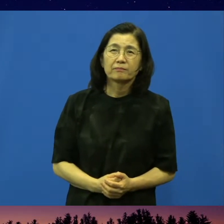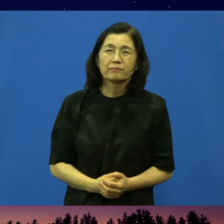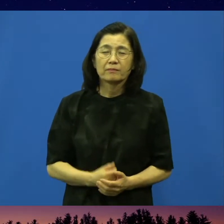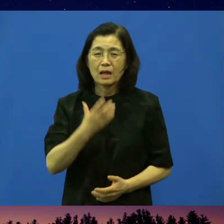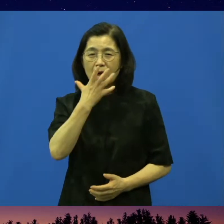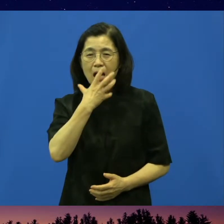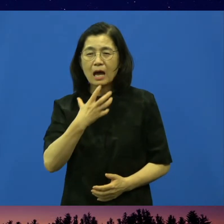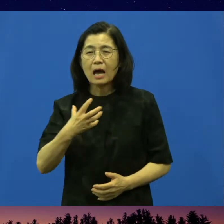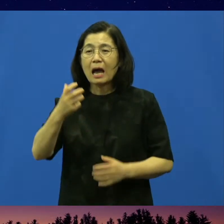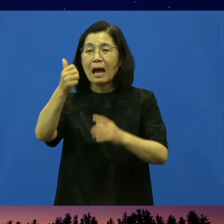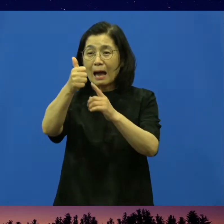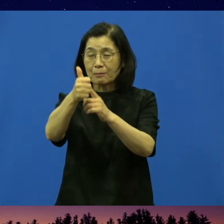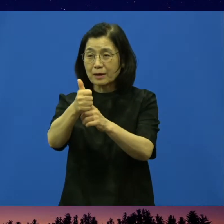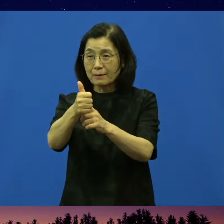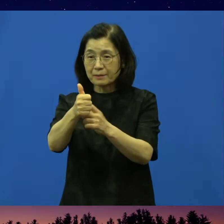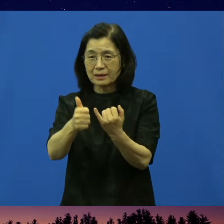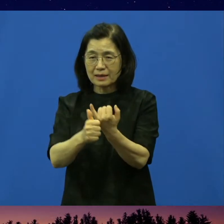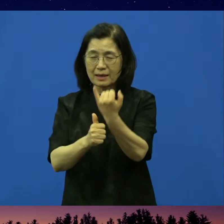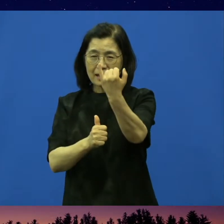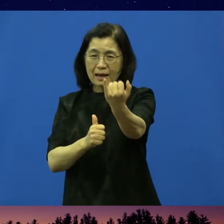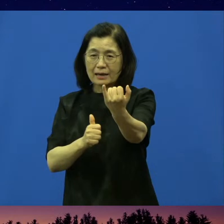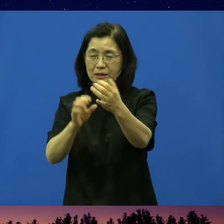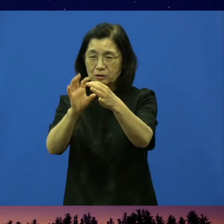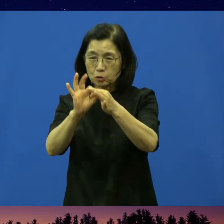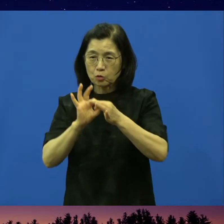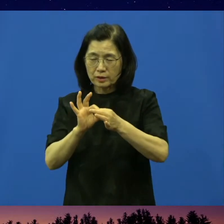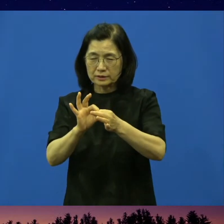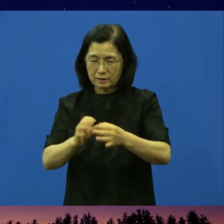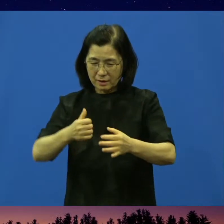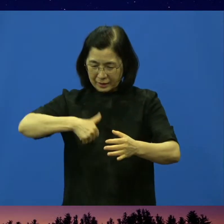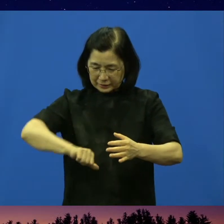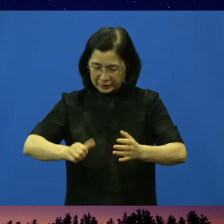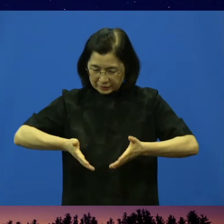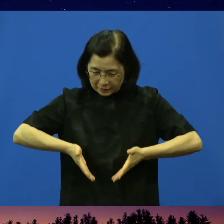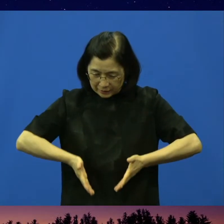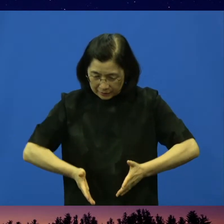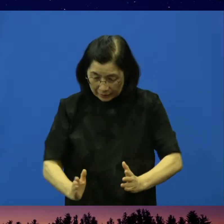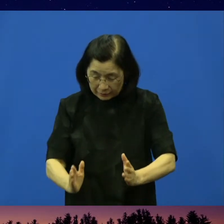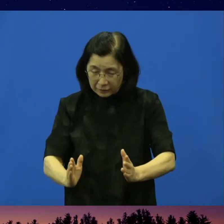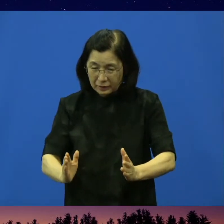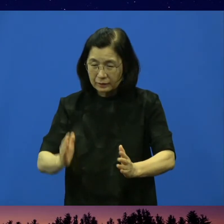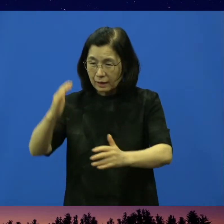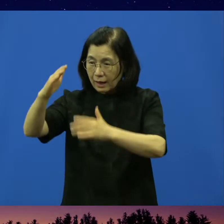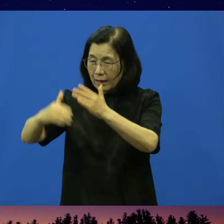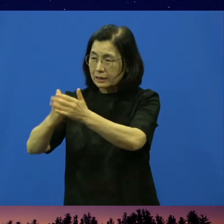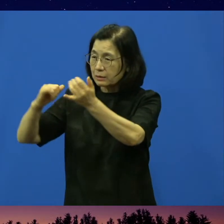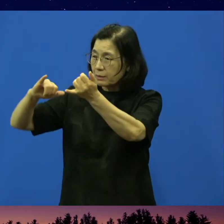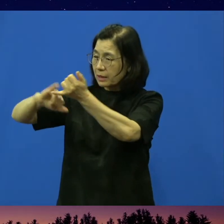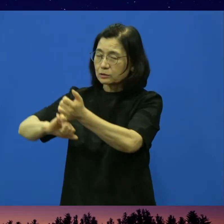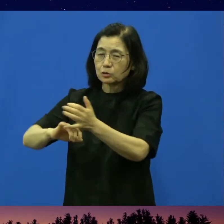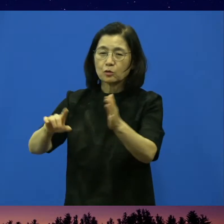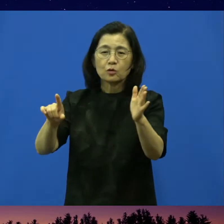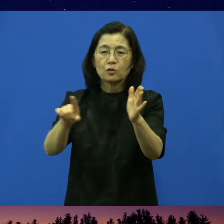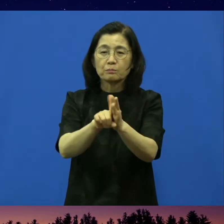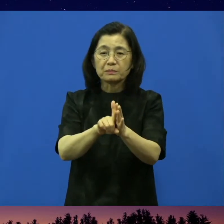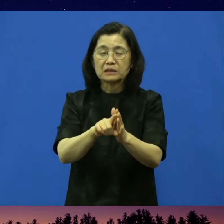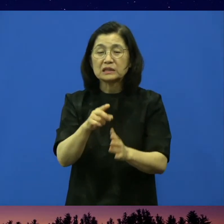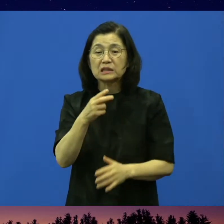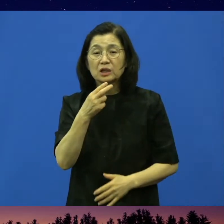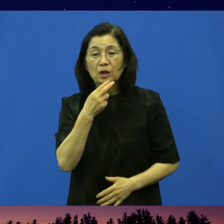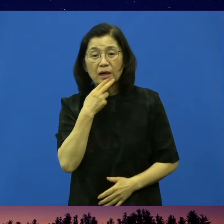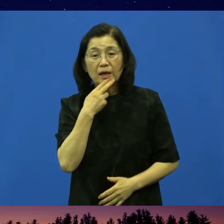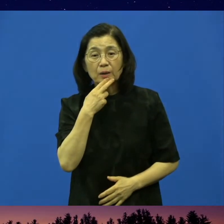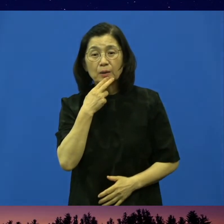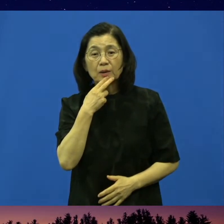아브라함이 아내 사라를 통하여 자식을 낳을 것이라고 하는 이 약속을 믿지 않을 때 아내 몸종 하갈이 눈앞에 딱 들어오는